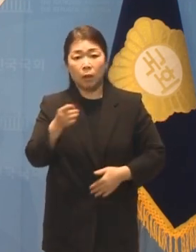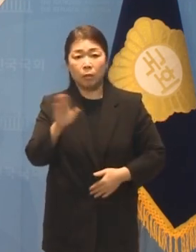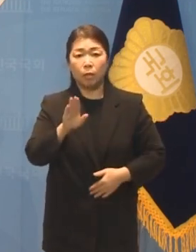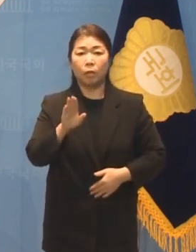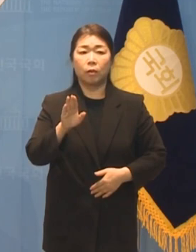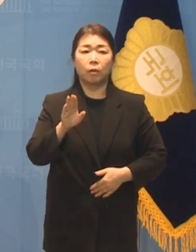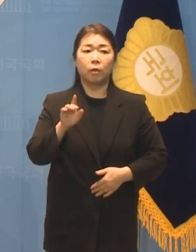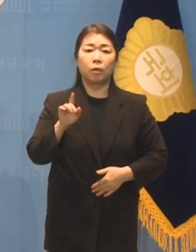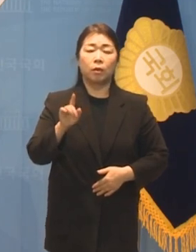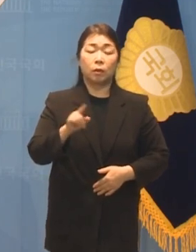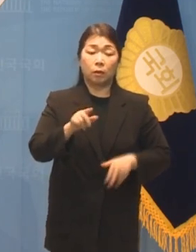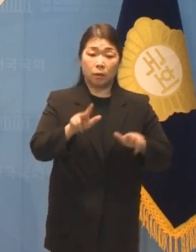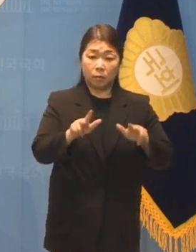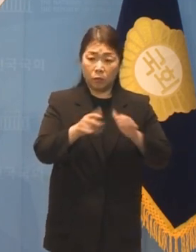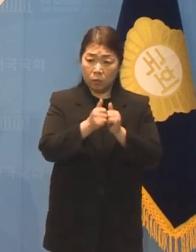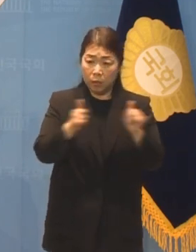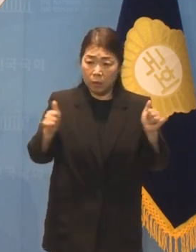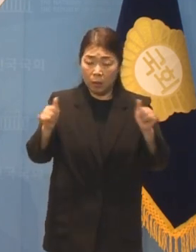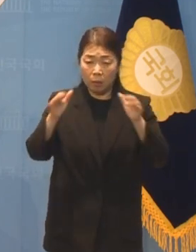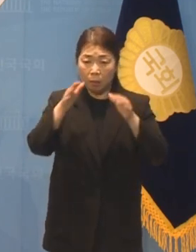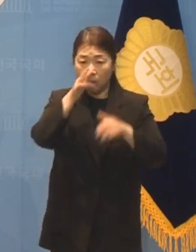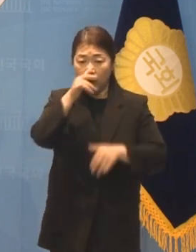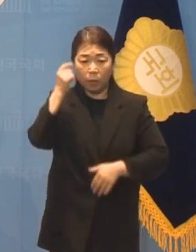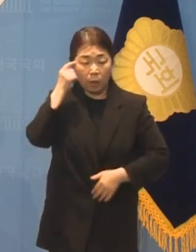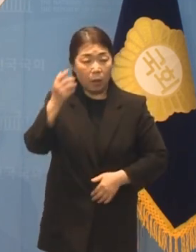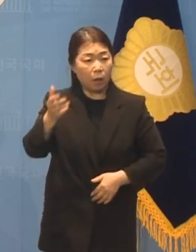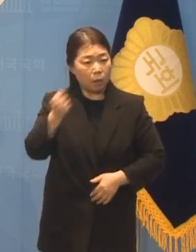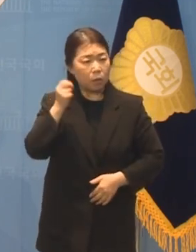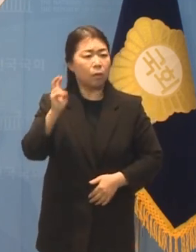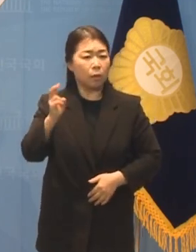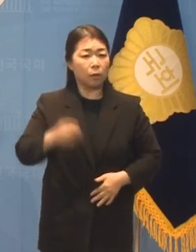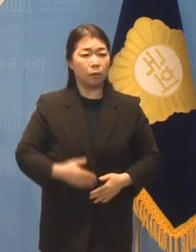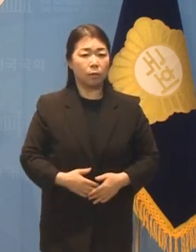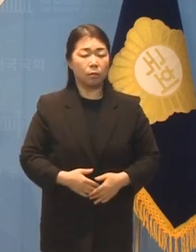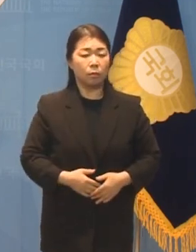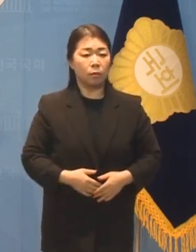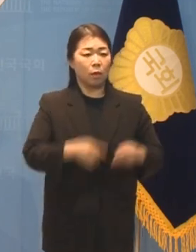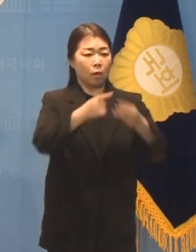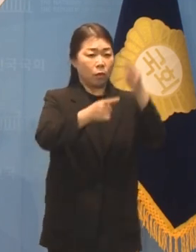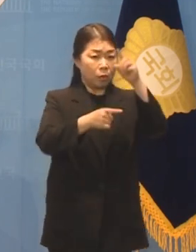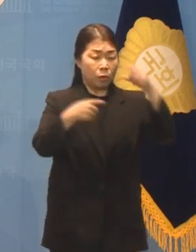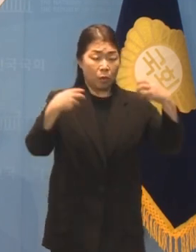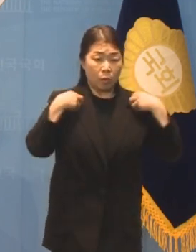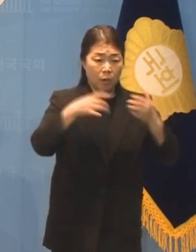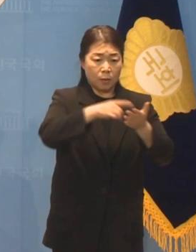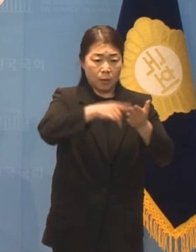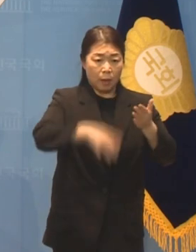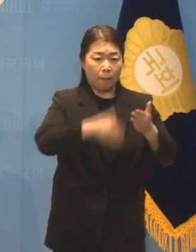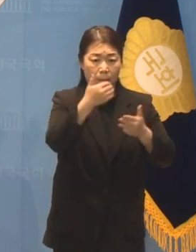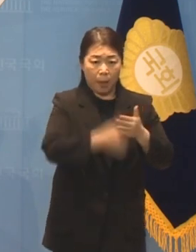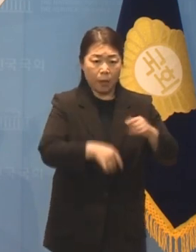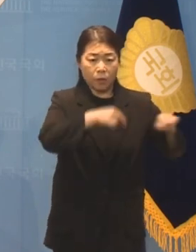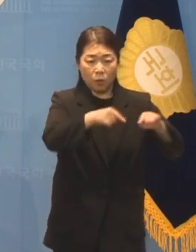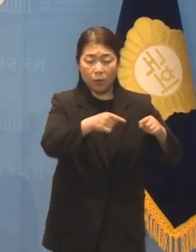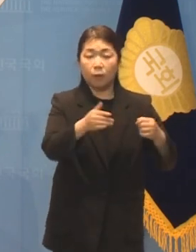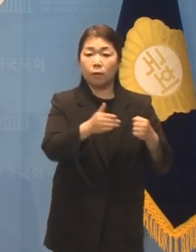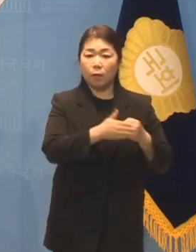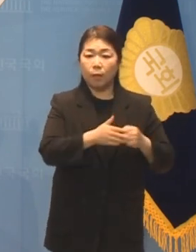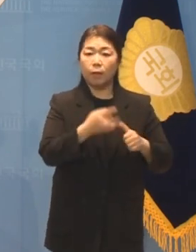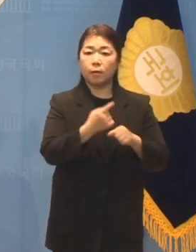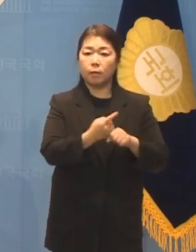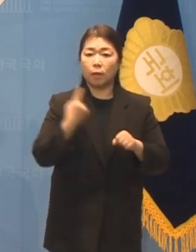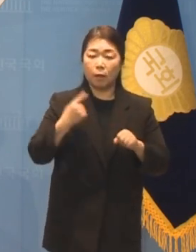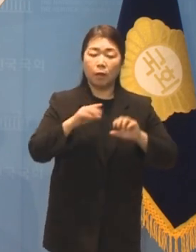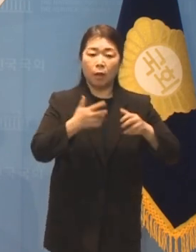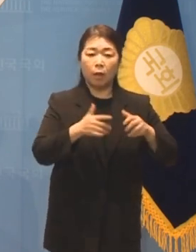모양인데 국민을 바보로 합니까? 윤석열 정부의 감세 정책 때문에 지난해 국가 살림을